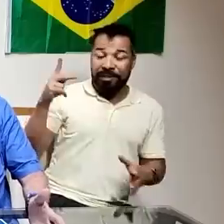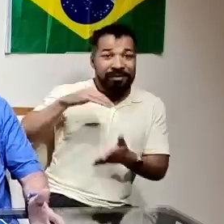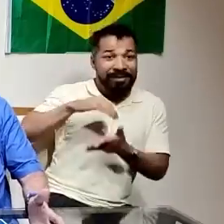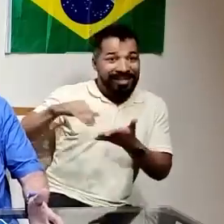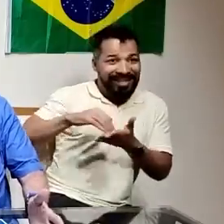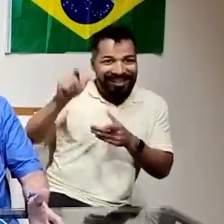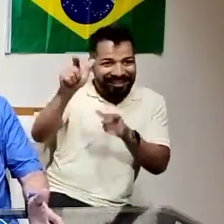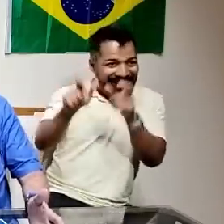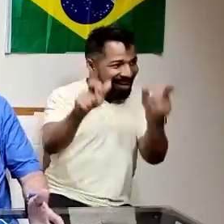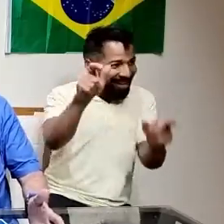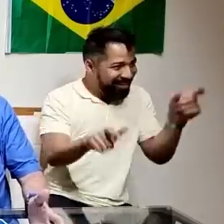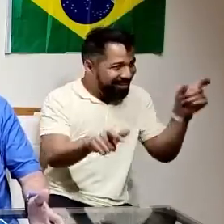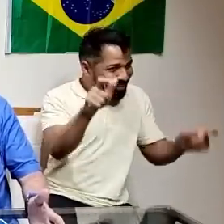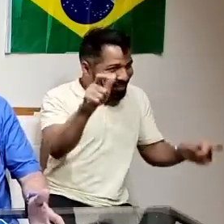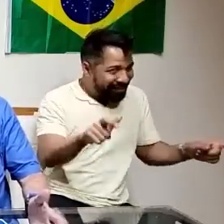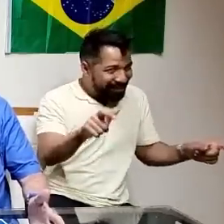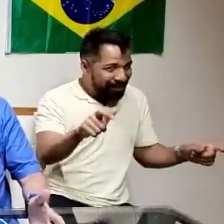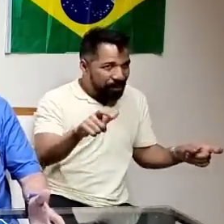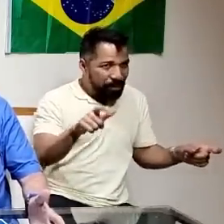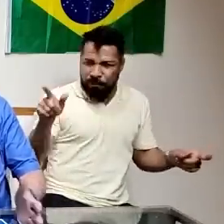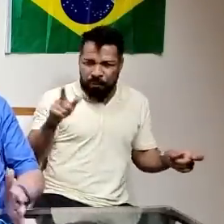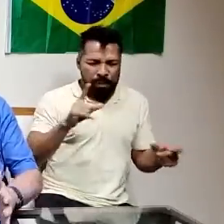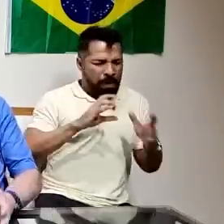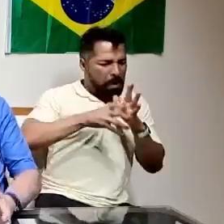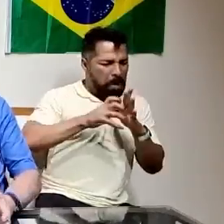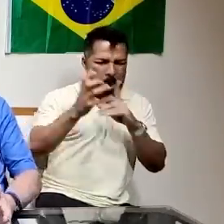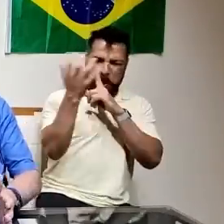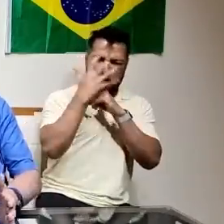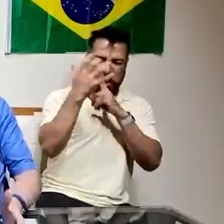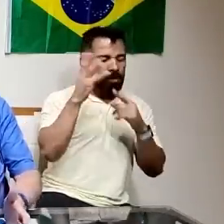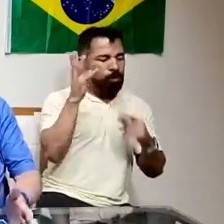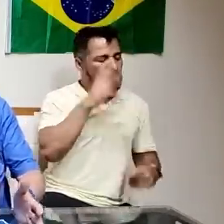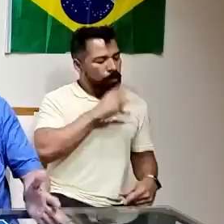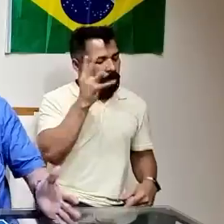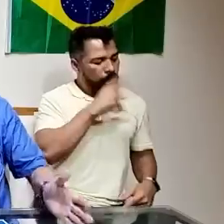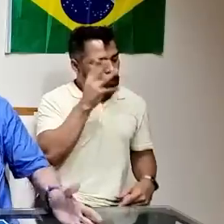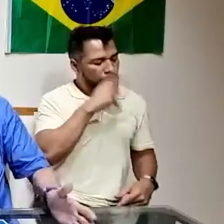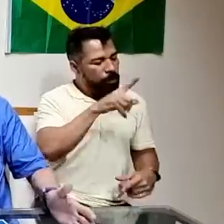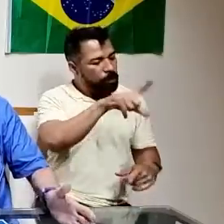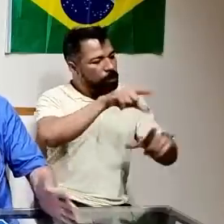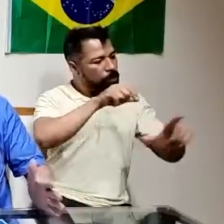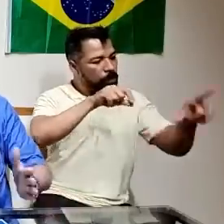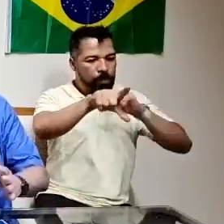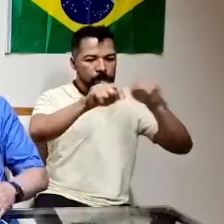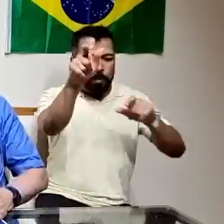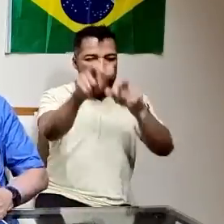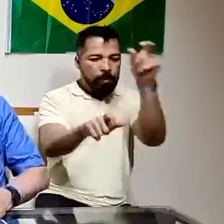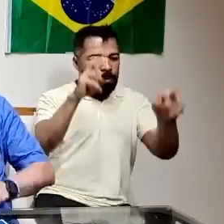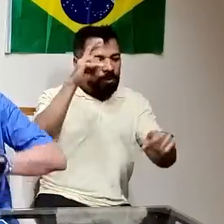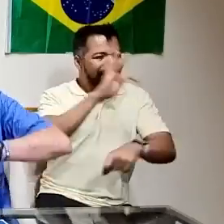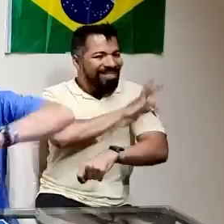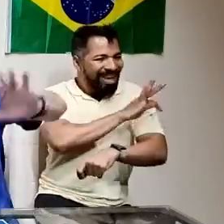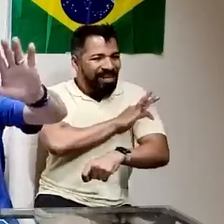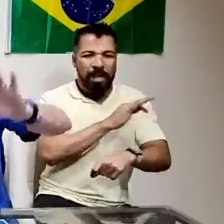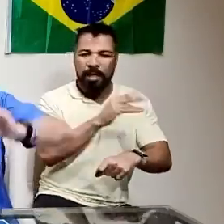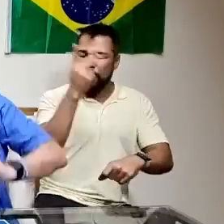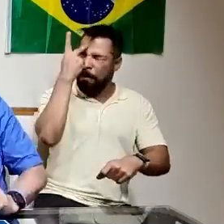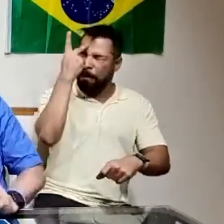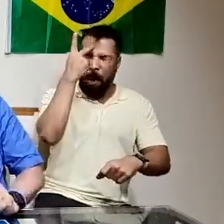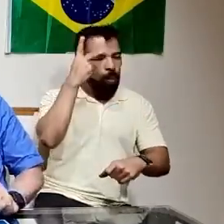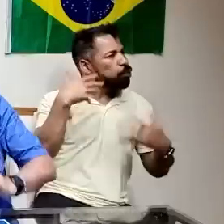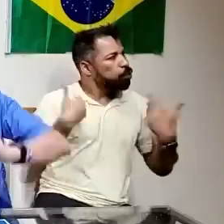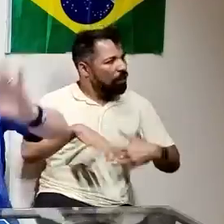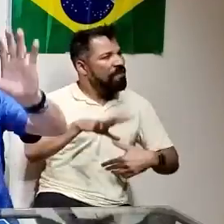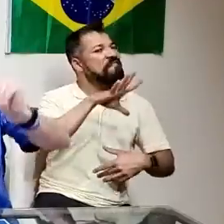secretariado, sem você ceder a pressões político-partidárias, é o sucesso para o São Paulo